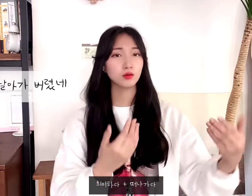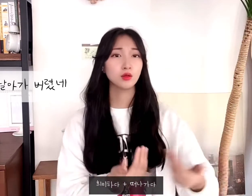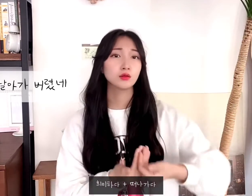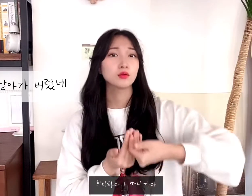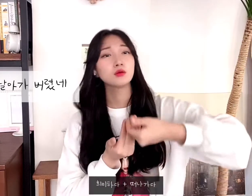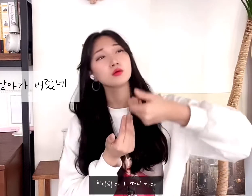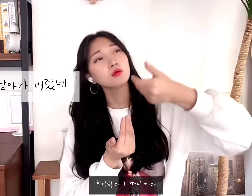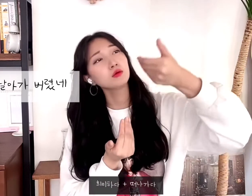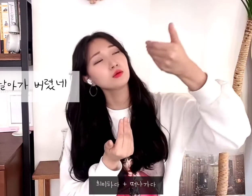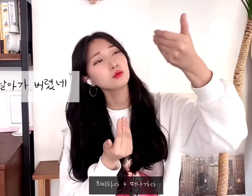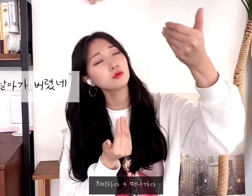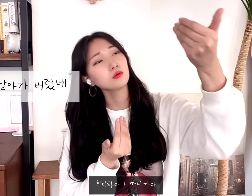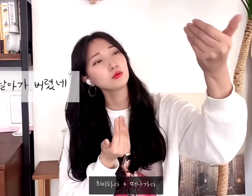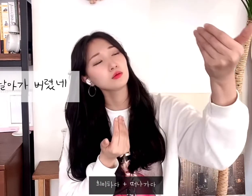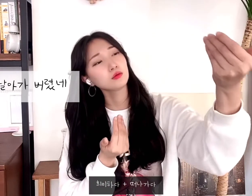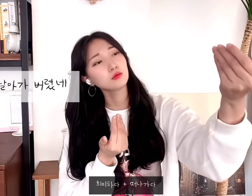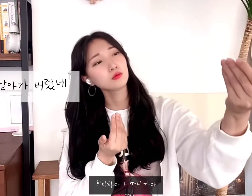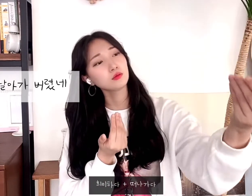버렸네